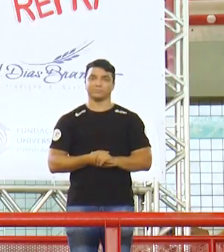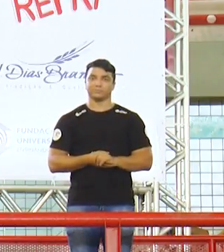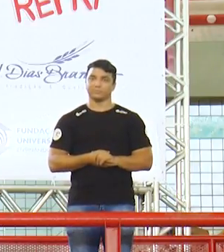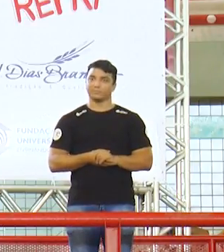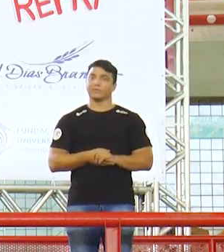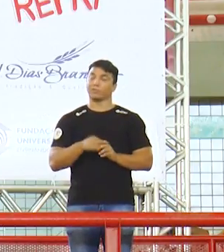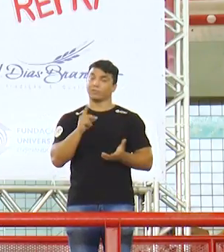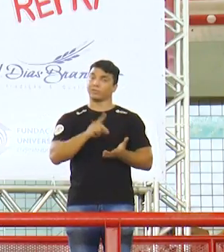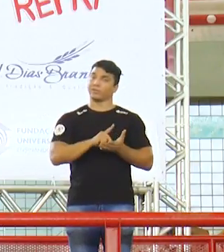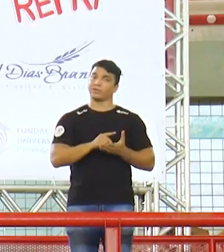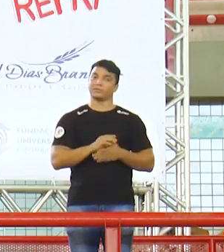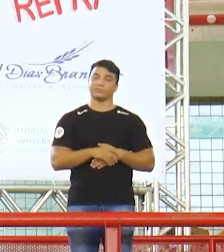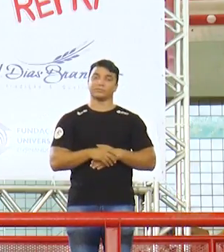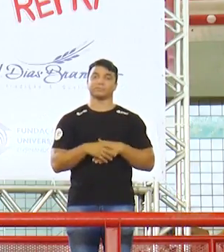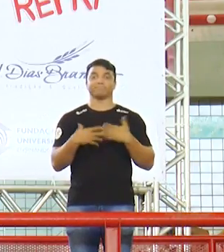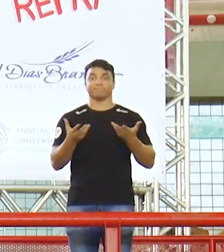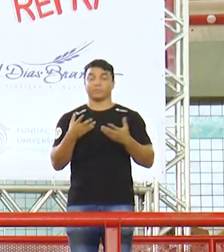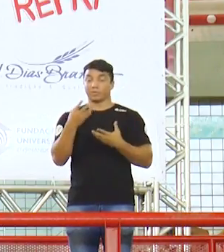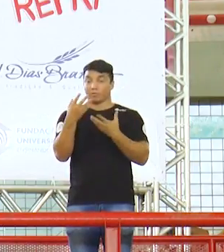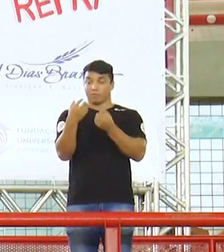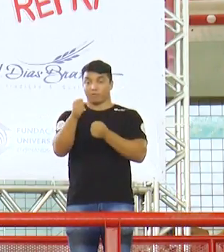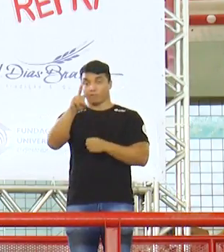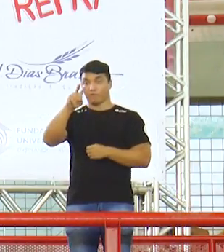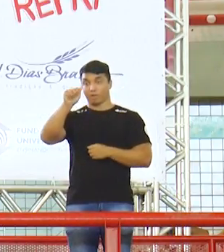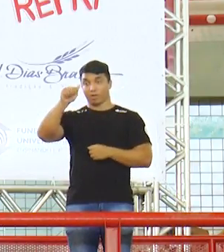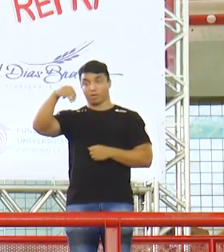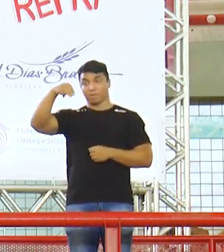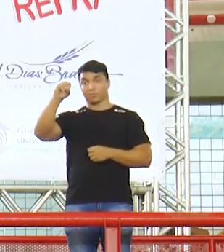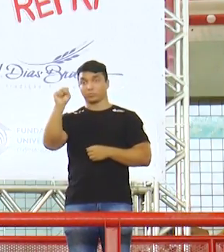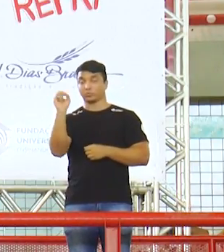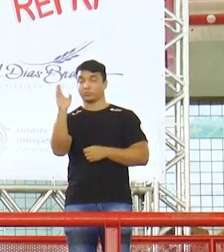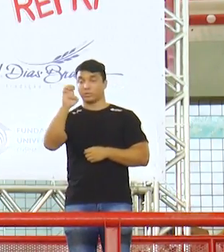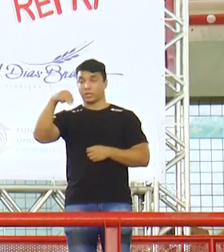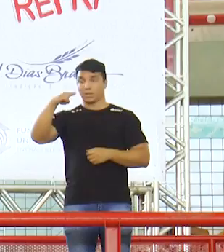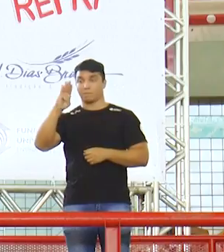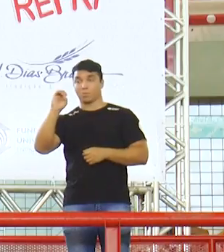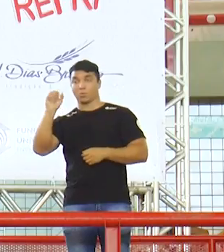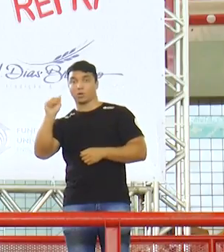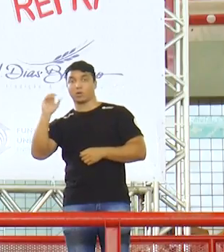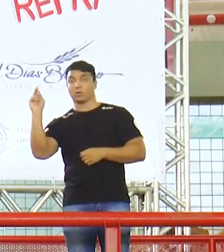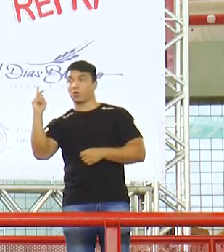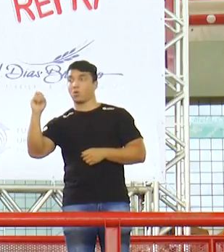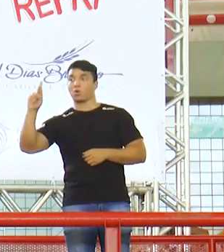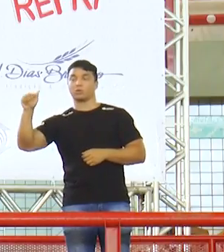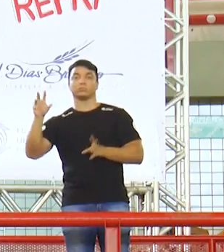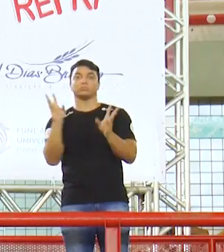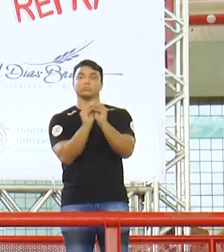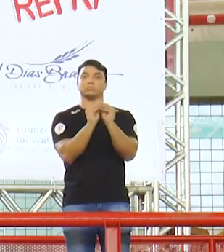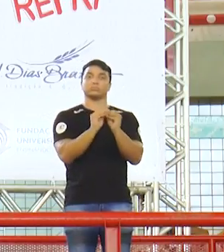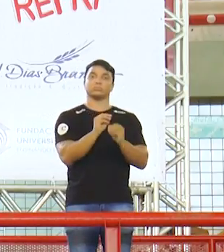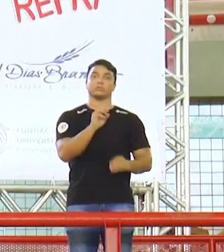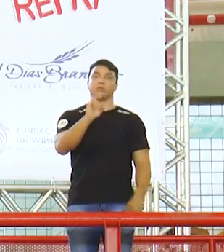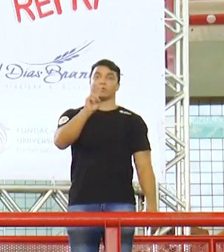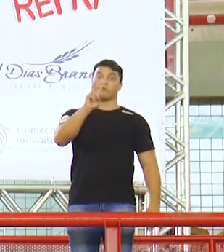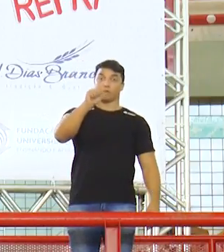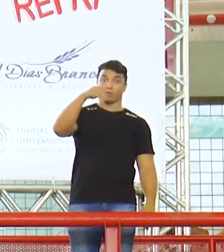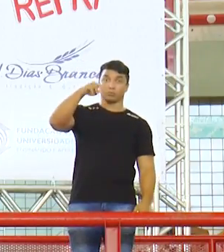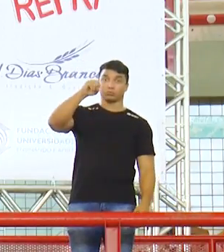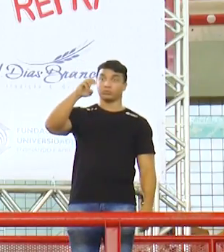É verdade. Aí esse vamos em boa hora foi reduzindo e virou o quê?